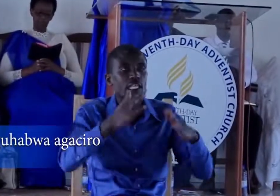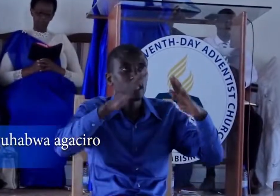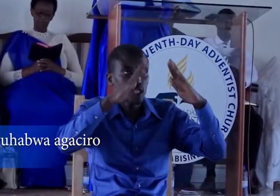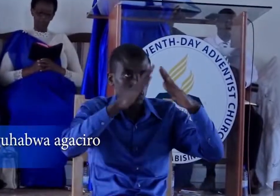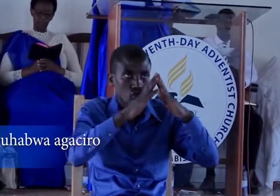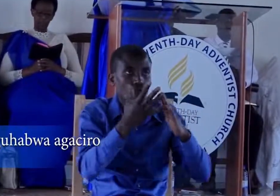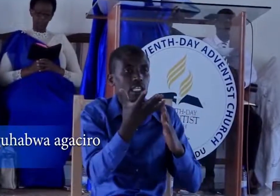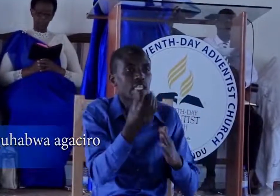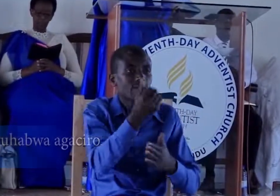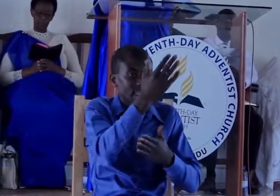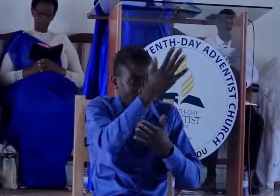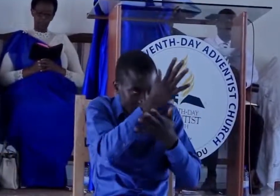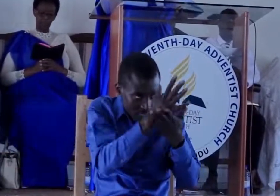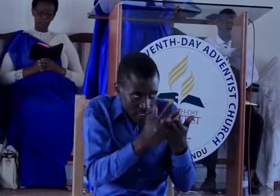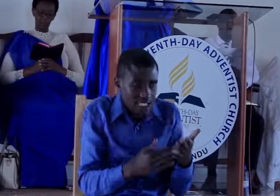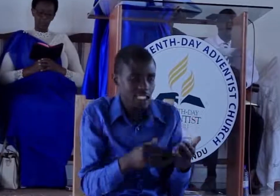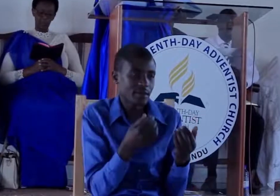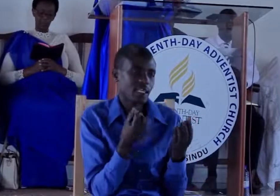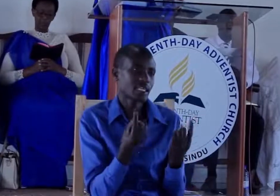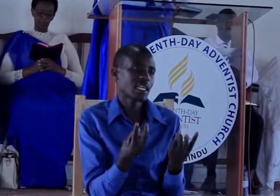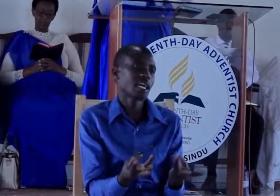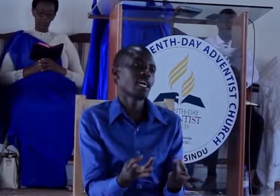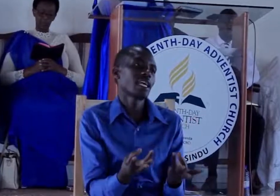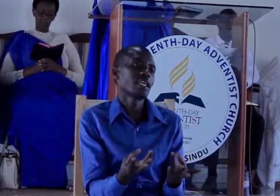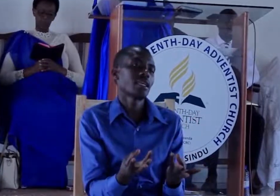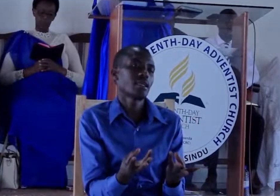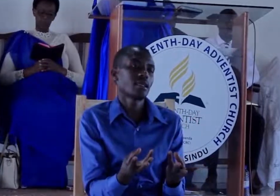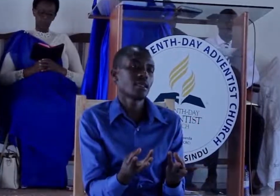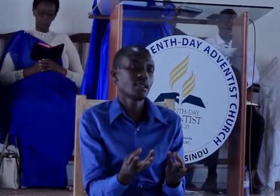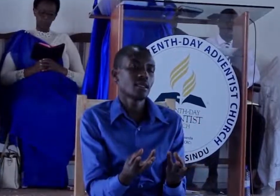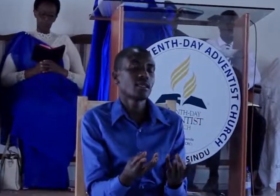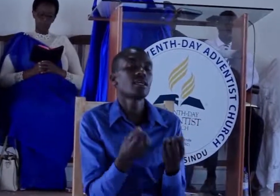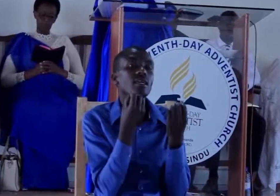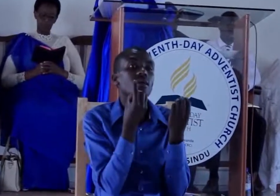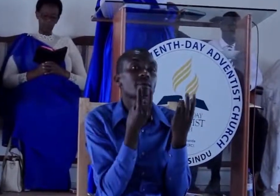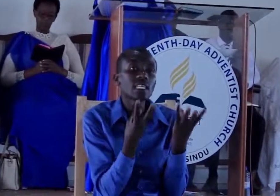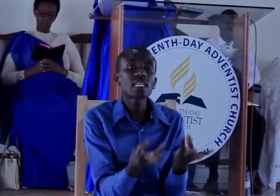Eh? Ko mutavuga ngo rumve, muvuge bingahe?